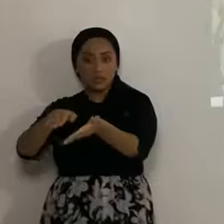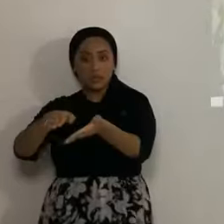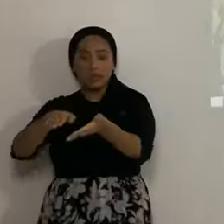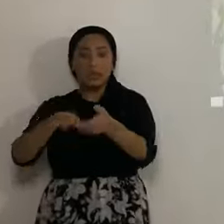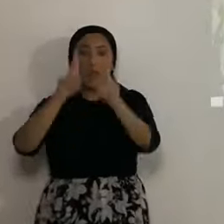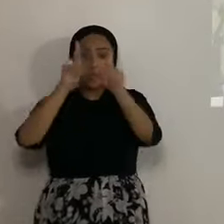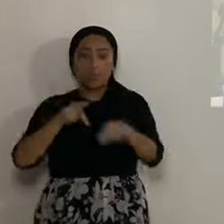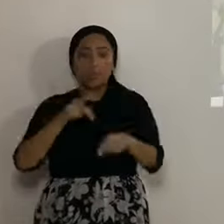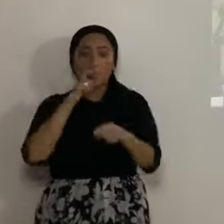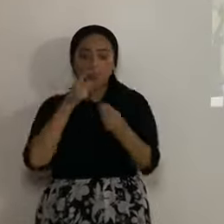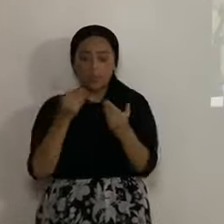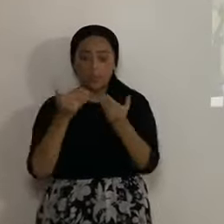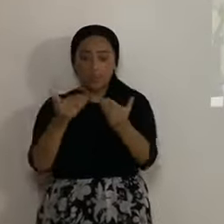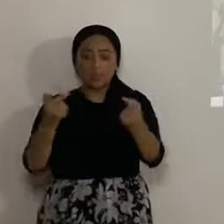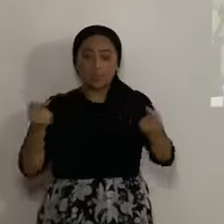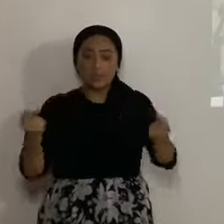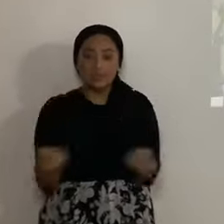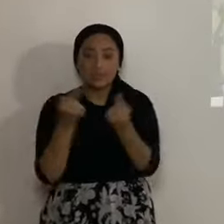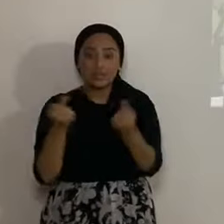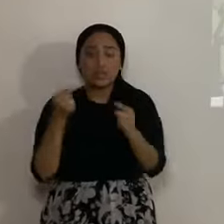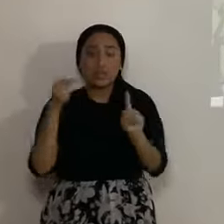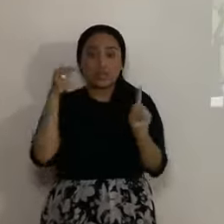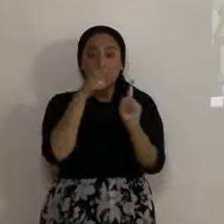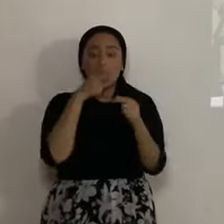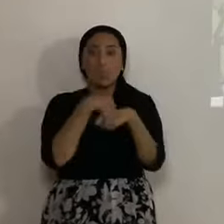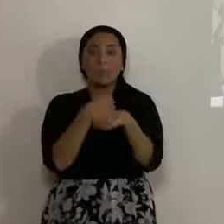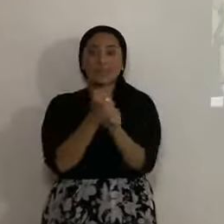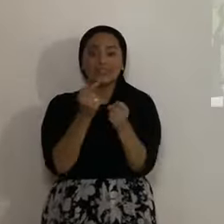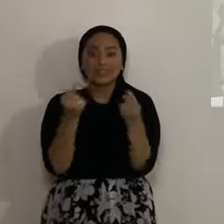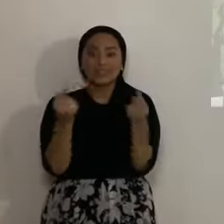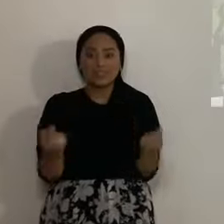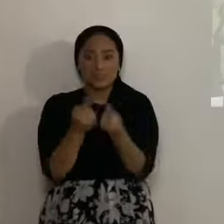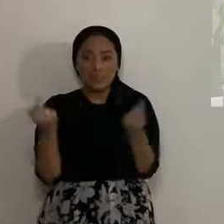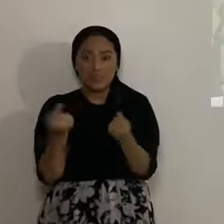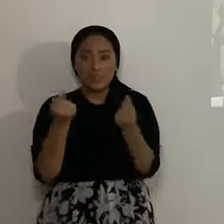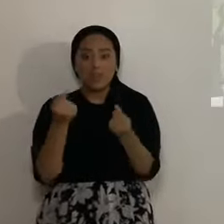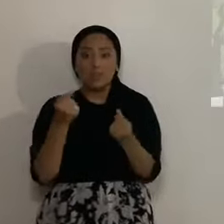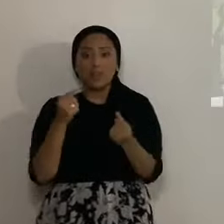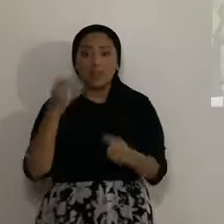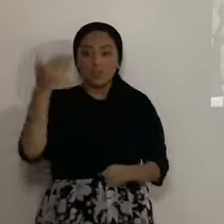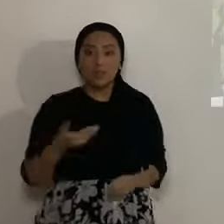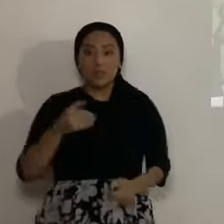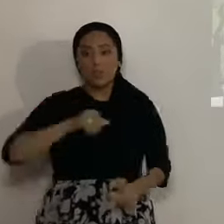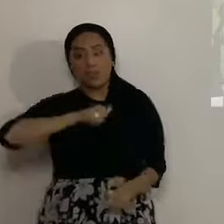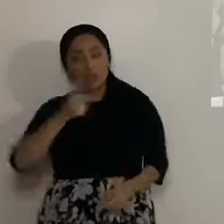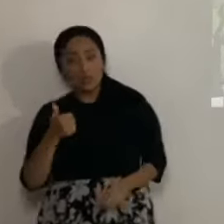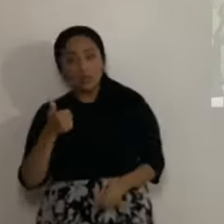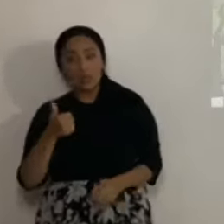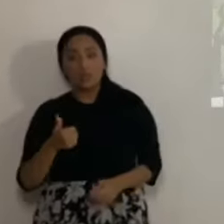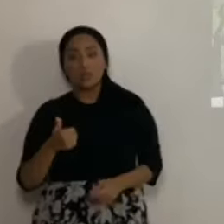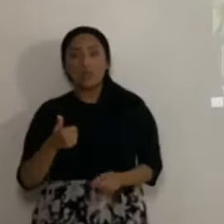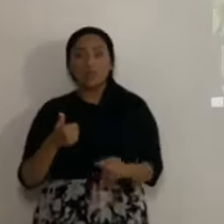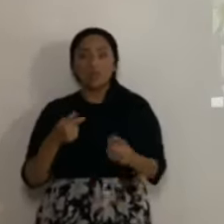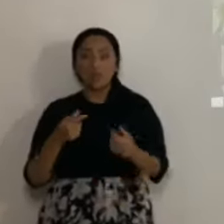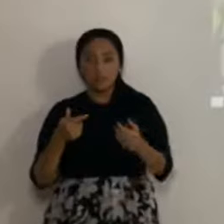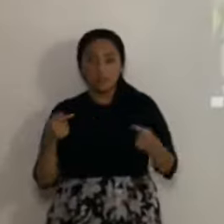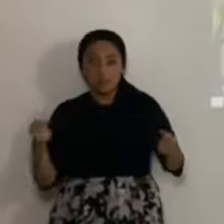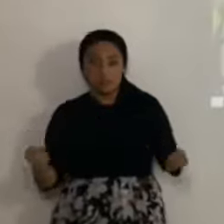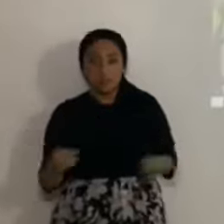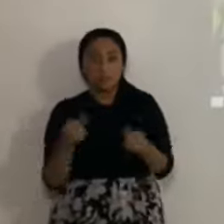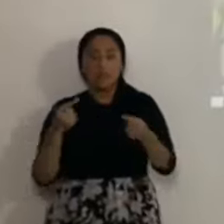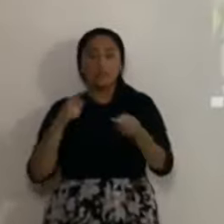el que hace pecar, el que hace pecar, y que invita a otros, el que hace pecar a